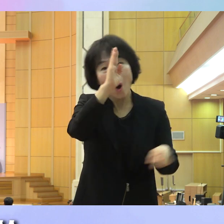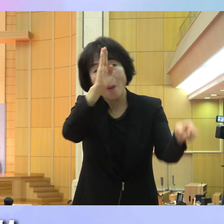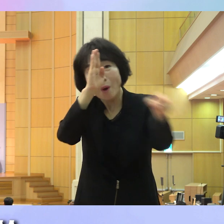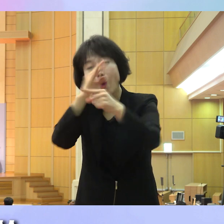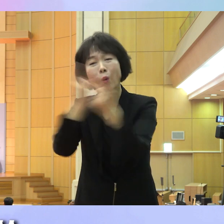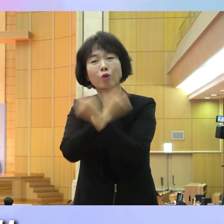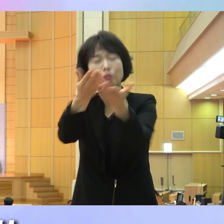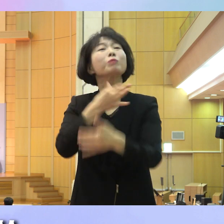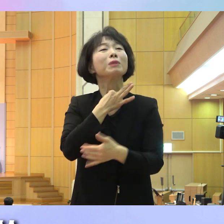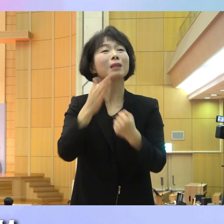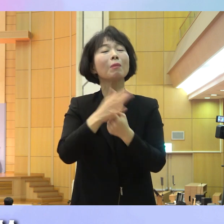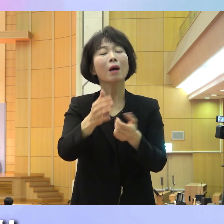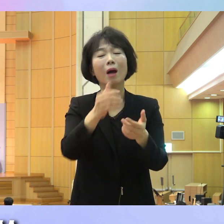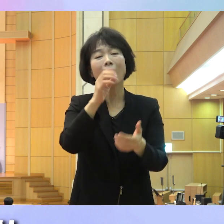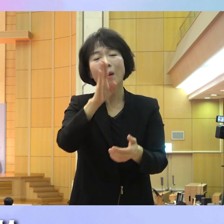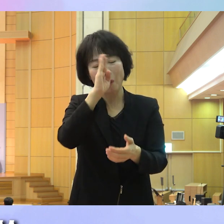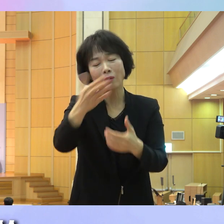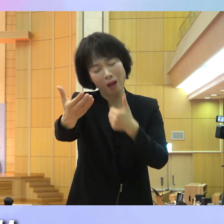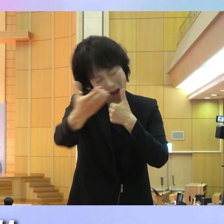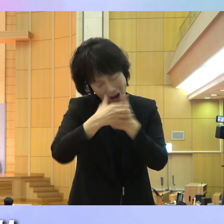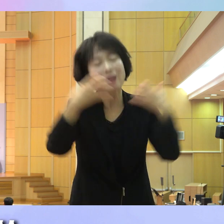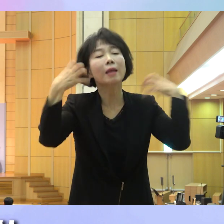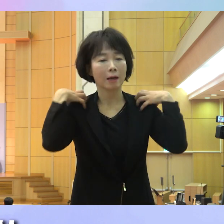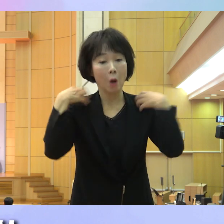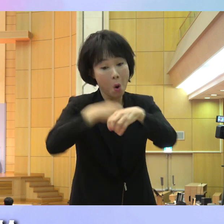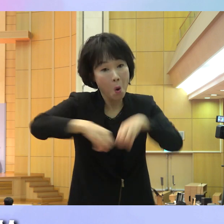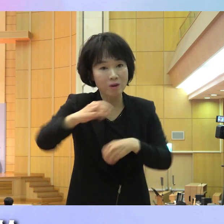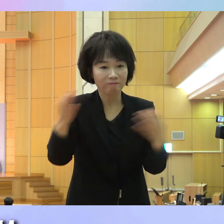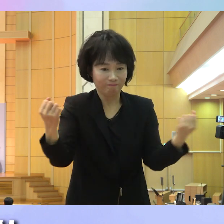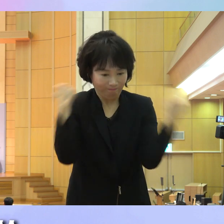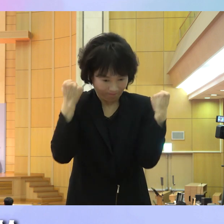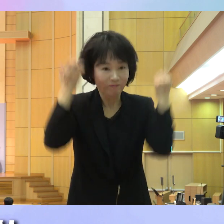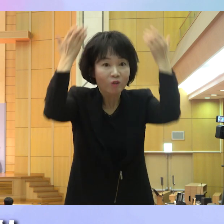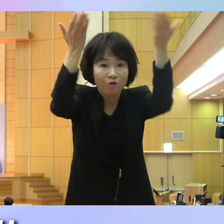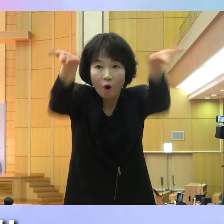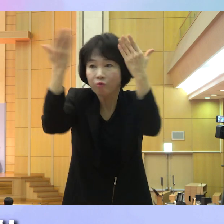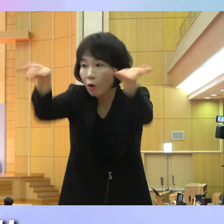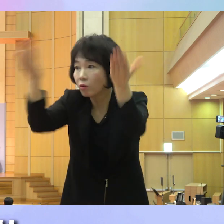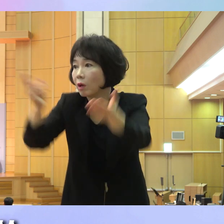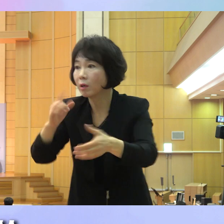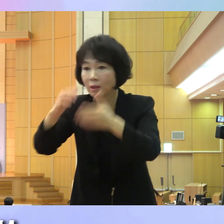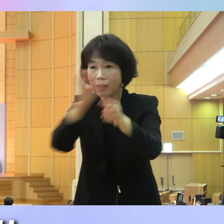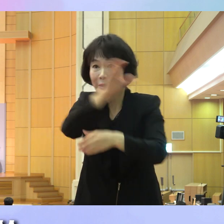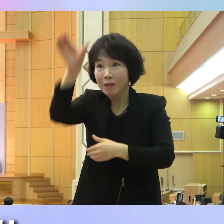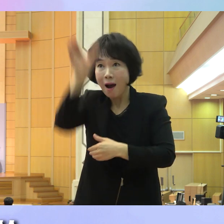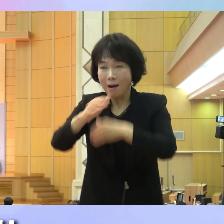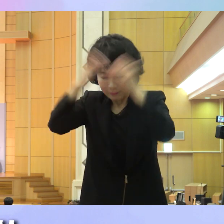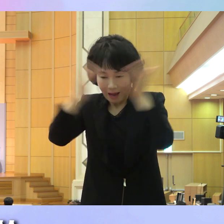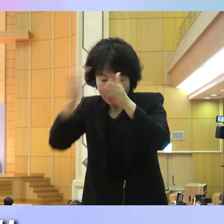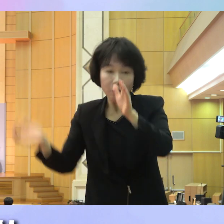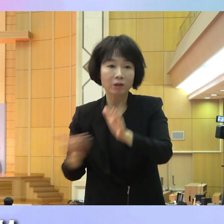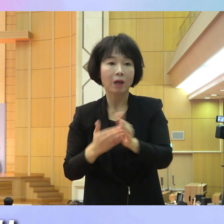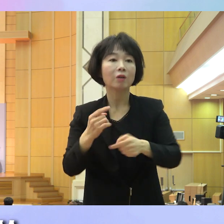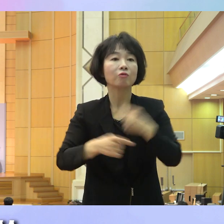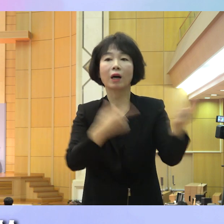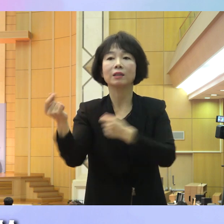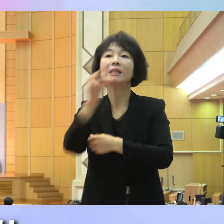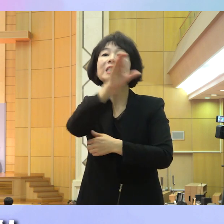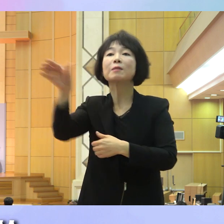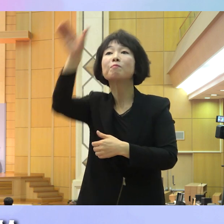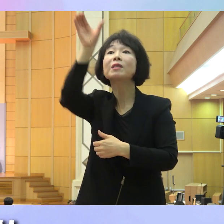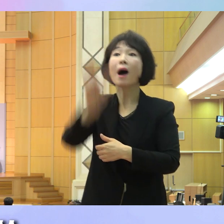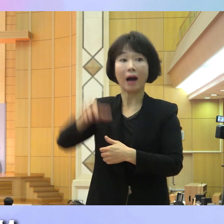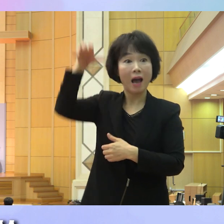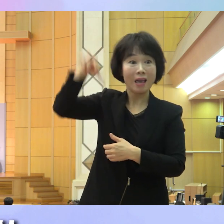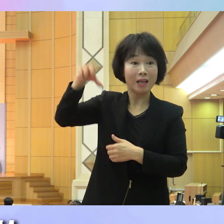건강하게 하기 위해서, 가난한 사람을 부요하게 하기 위해서 십자가에서 다 이루었다. 따라하겠습니다. 십자가 위에서